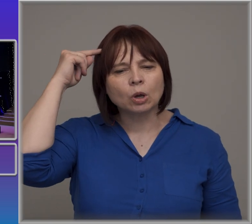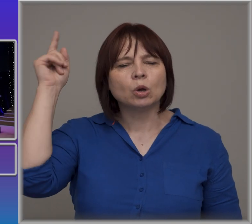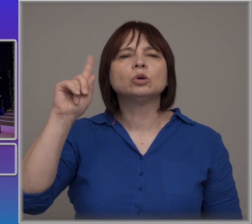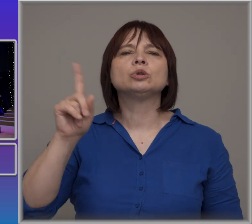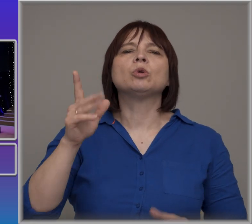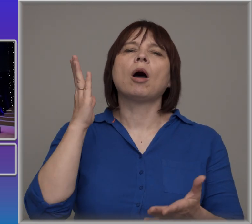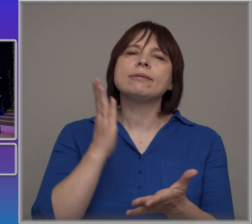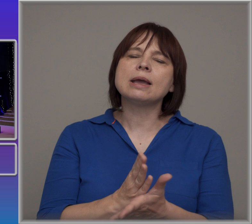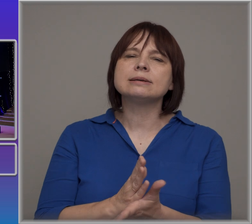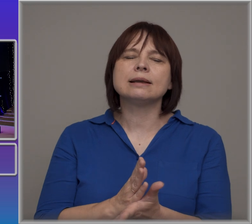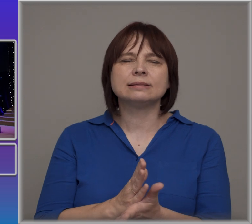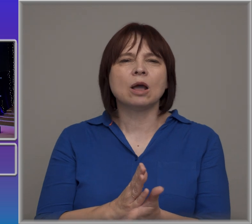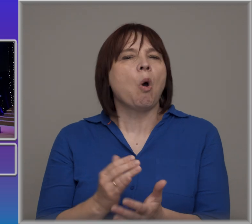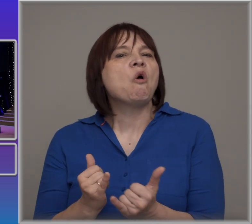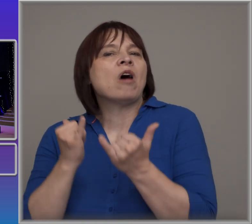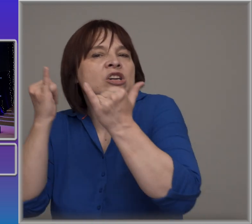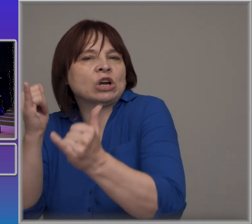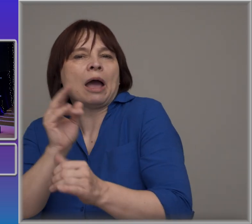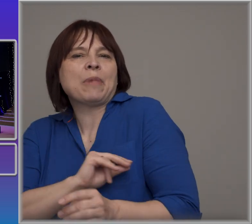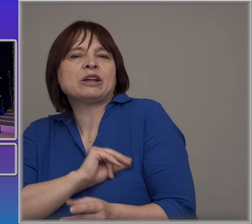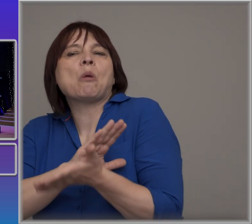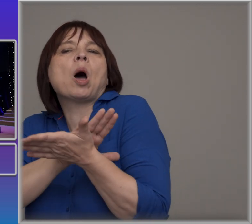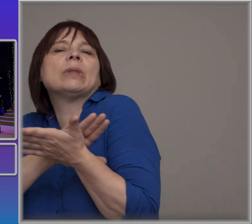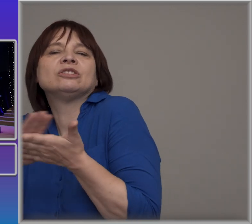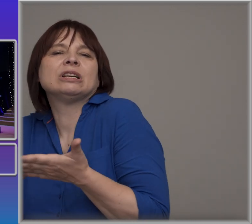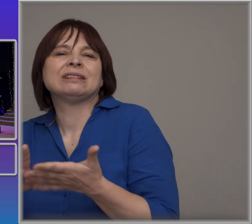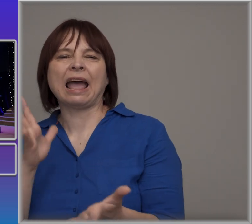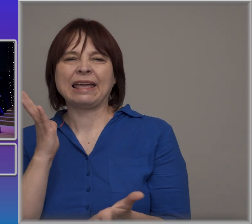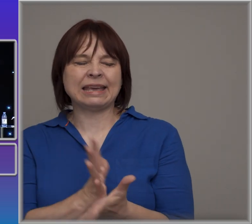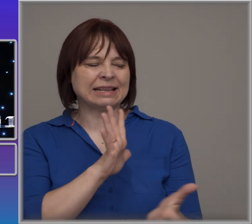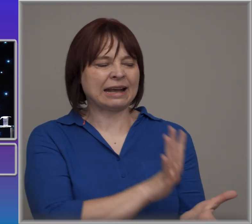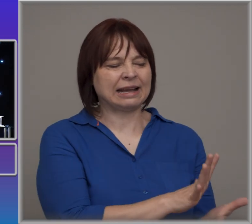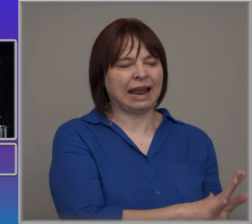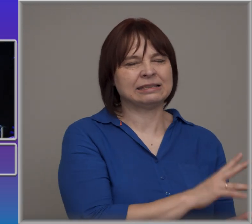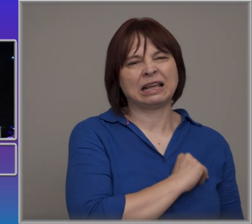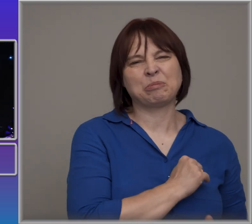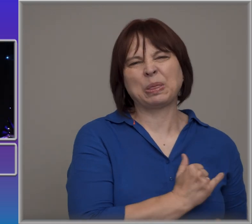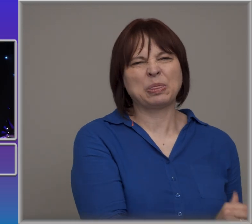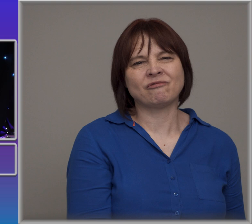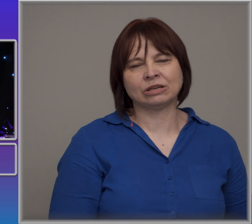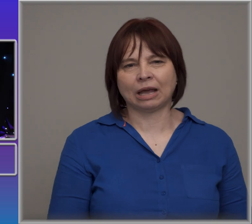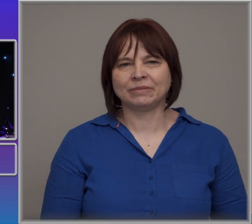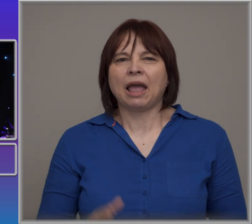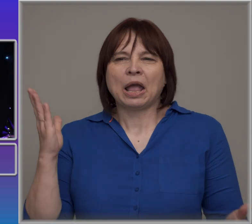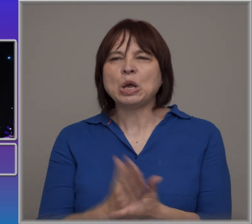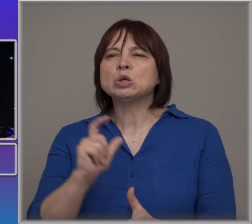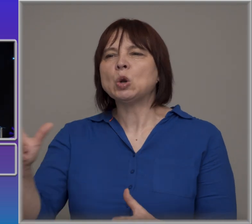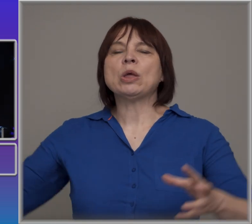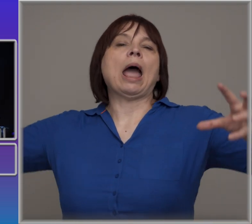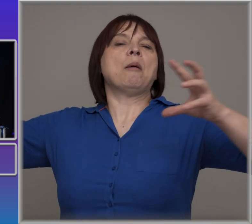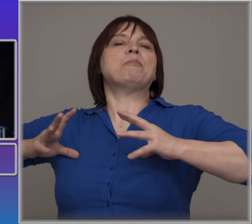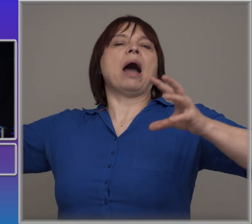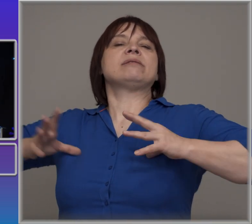ордена. И ты скажешь, для чего нам эти монахи бенедиктинского ордена? Я сейчас попробую подвести все-таки нас к